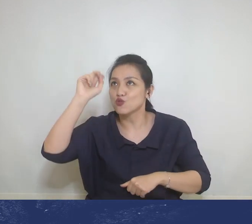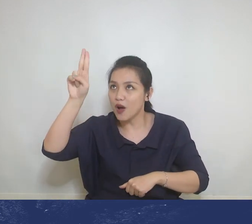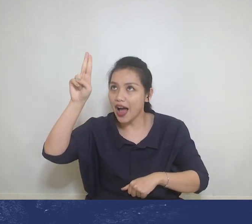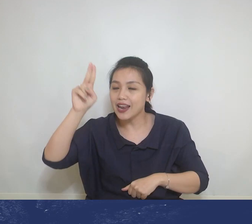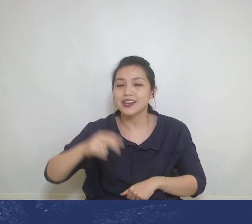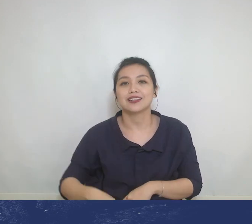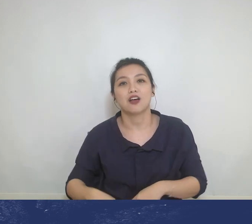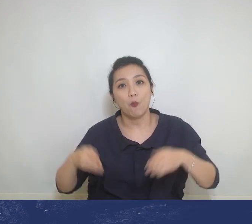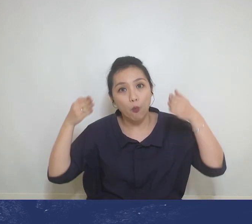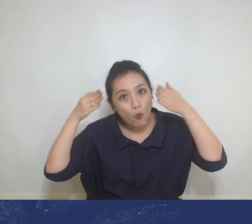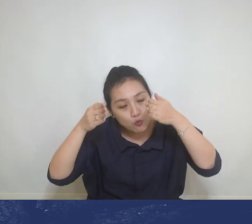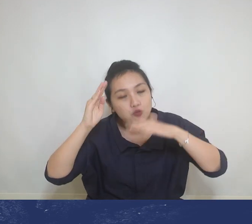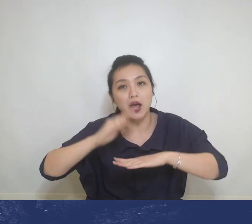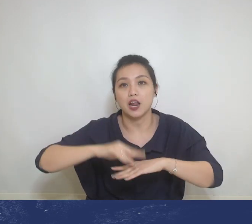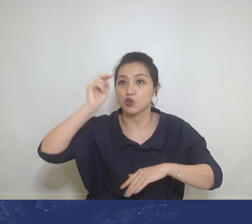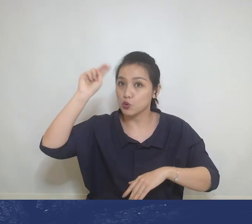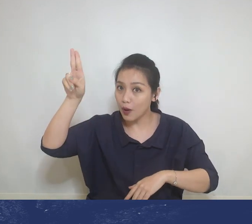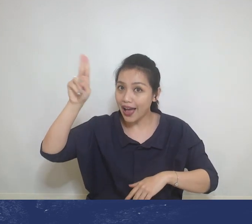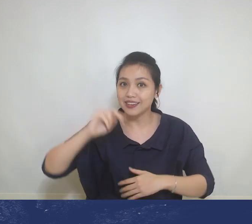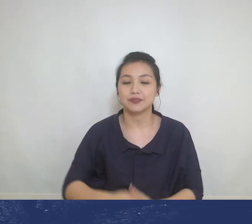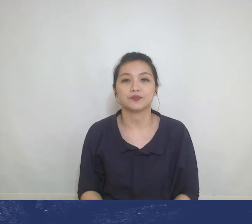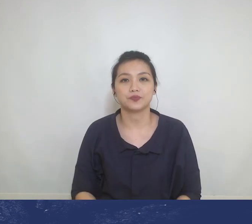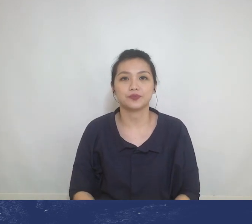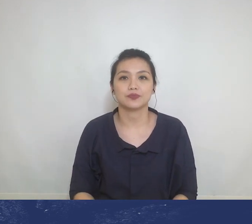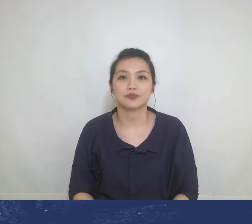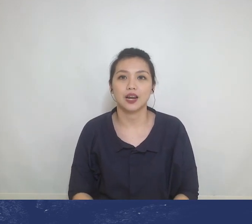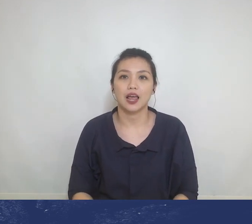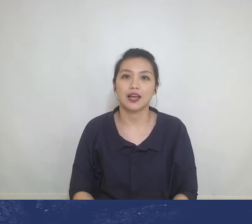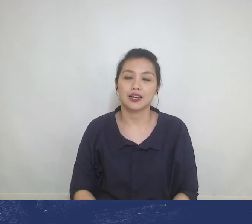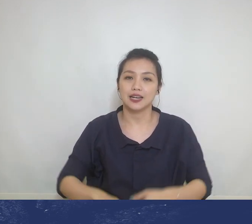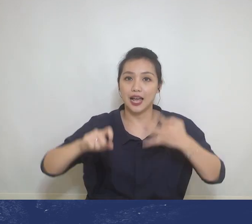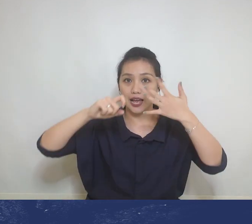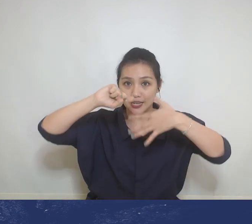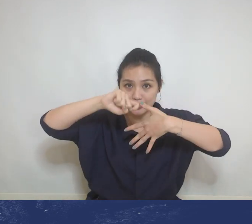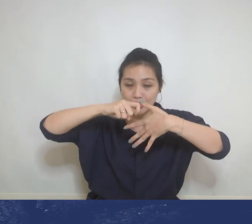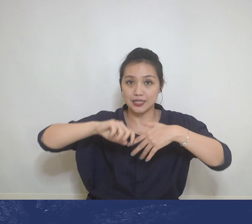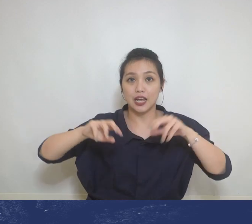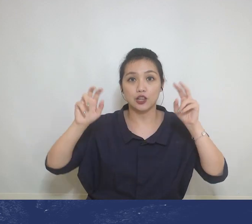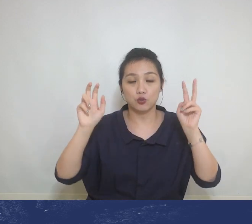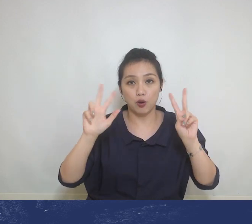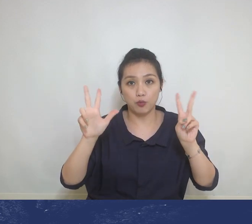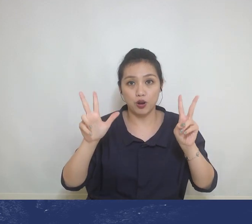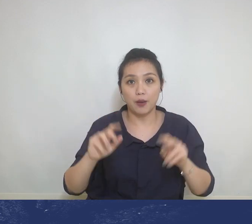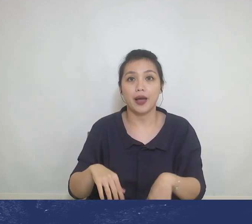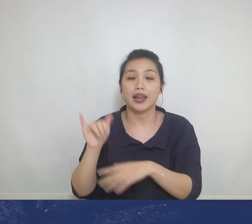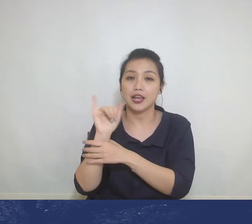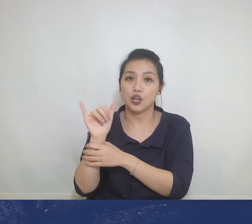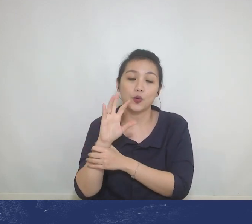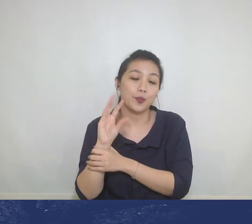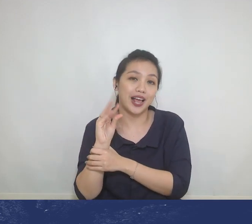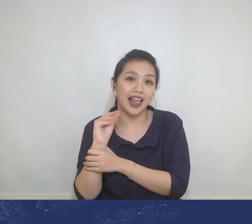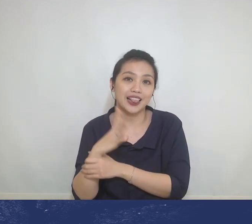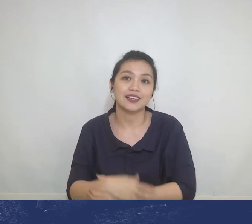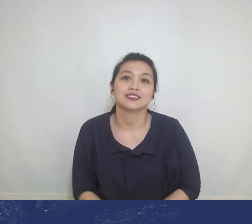saat teduh, dia apa, enggak pernah kayak gitu. Sampai akhirnya muncullah di Kejadian 28 ini, dan di sini Yakub berkata,